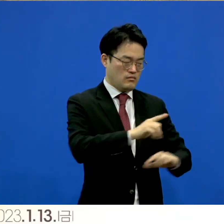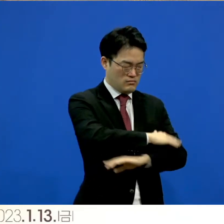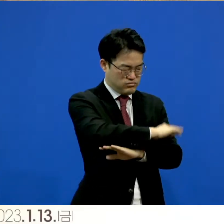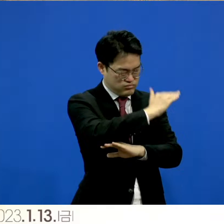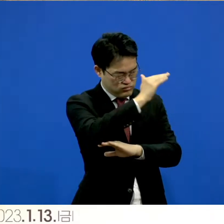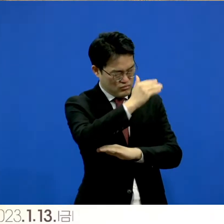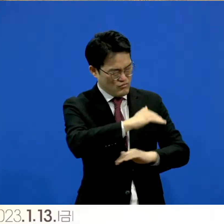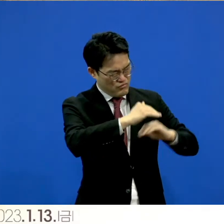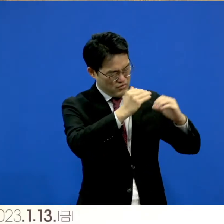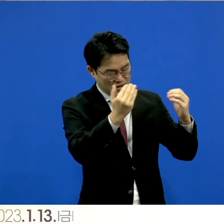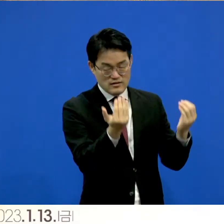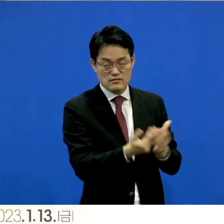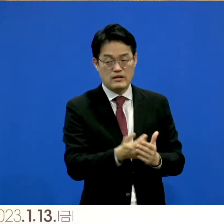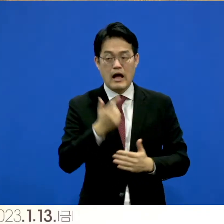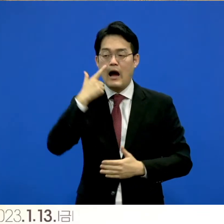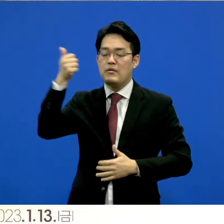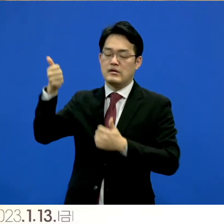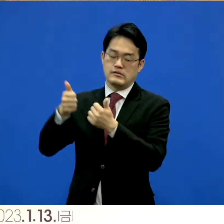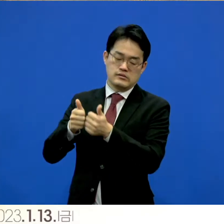그 인생이